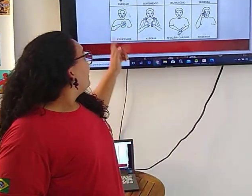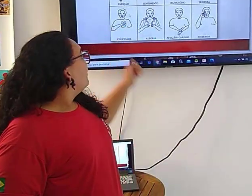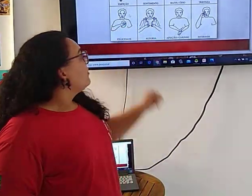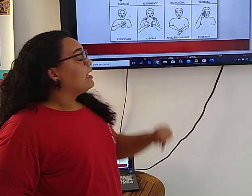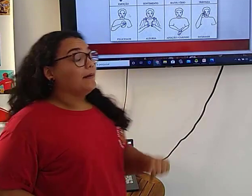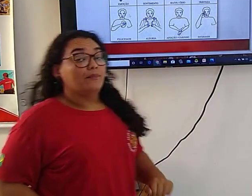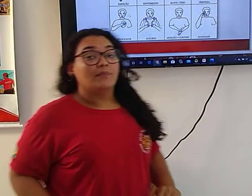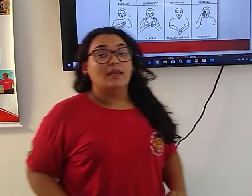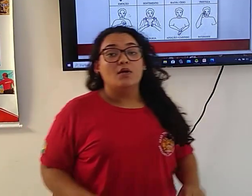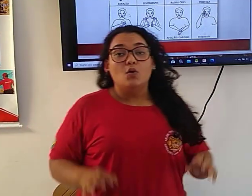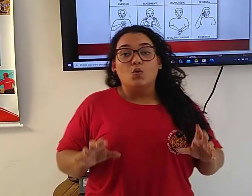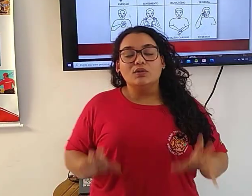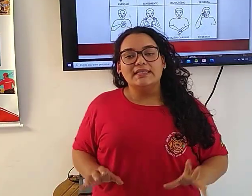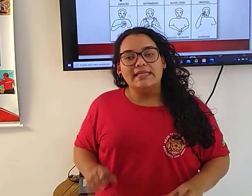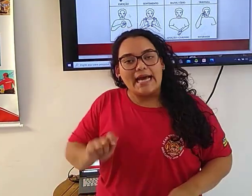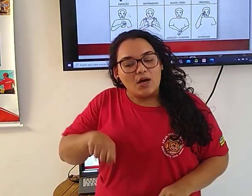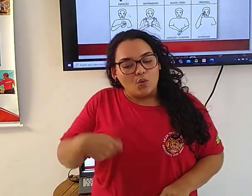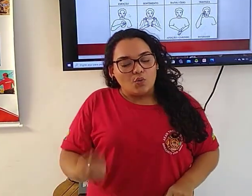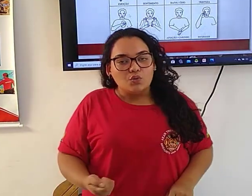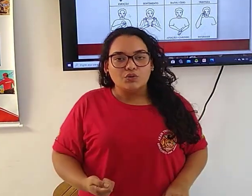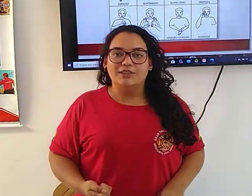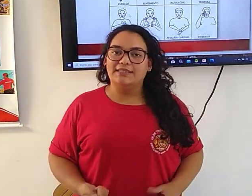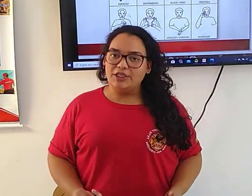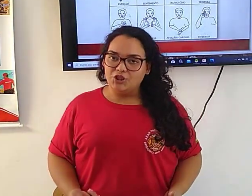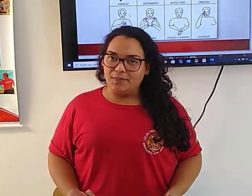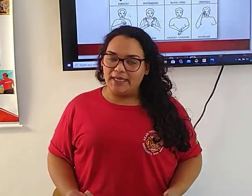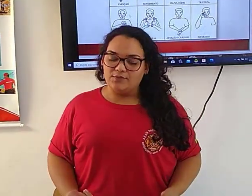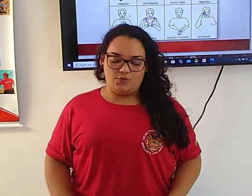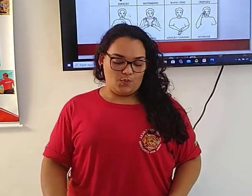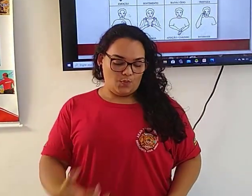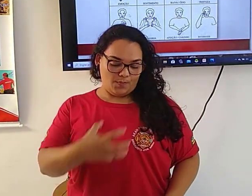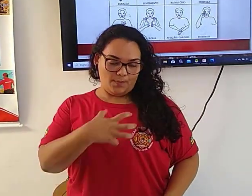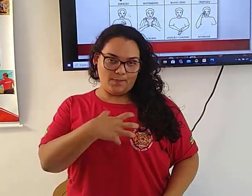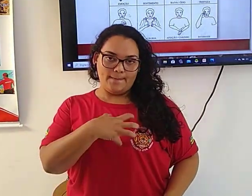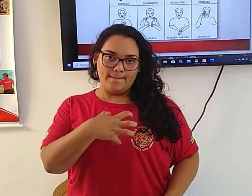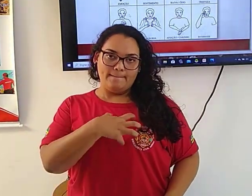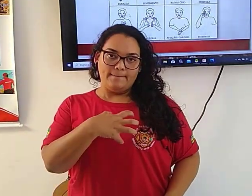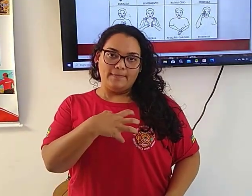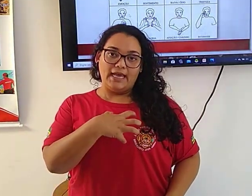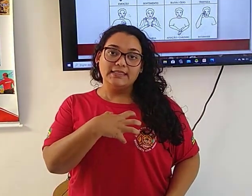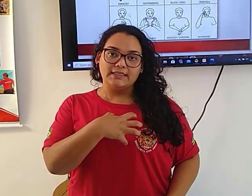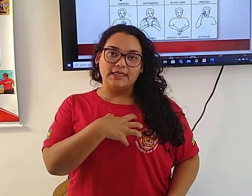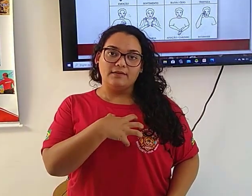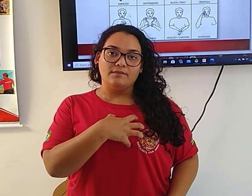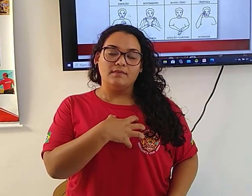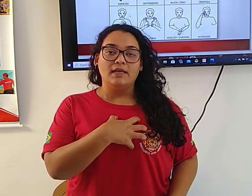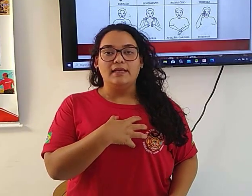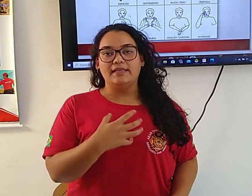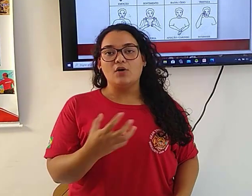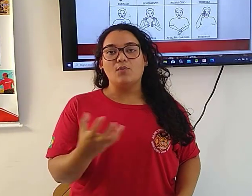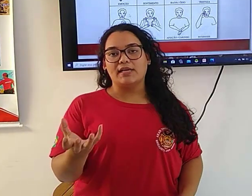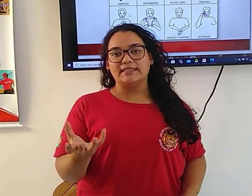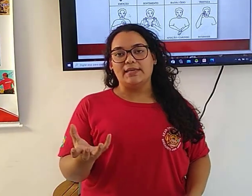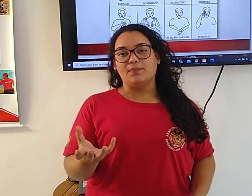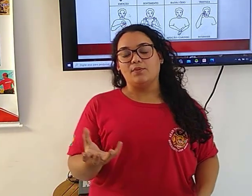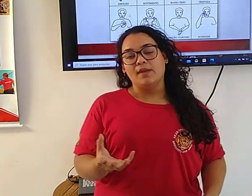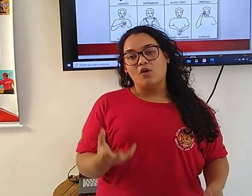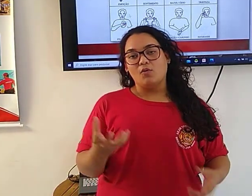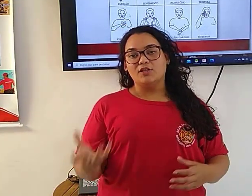lá. O sinal de sentimento é assim. Então, por exemplo, como eu já falei para